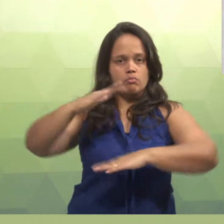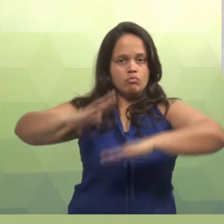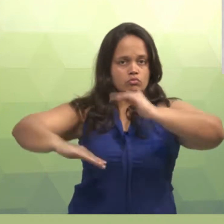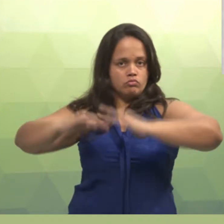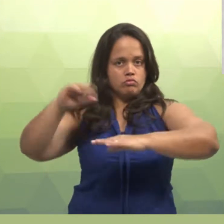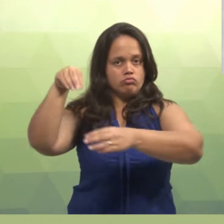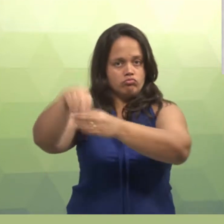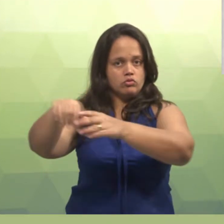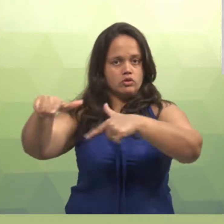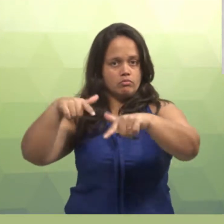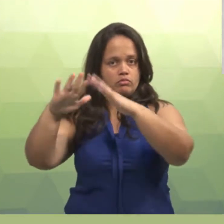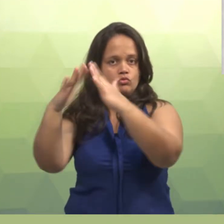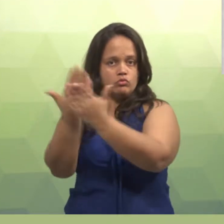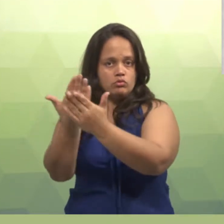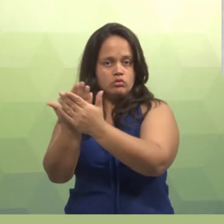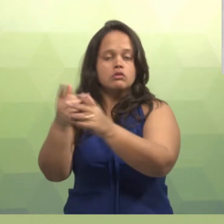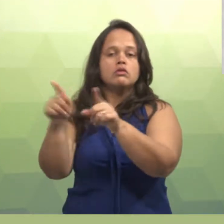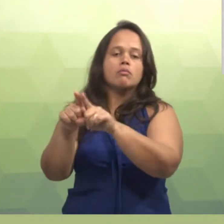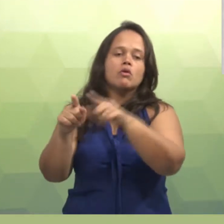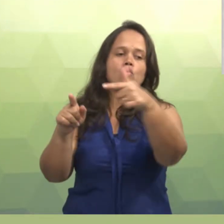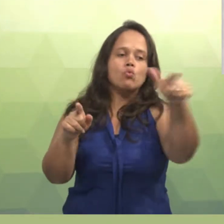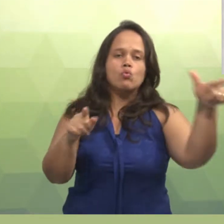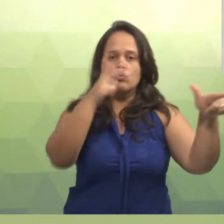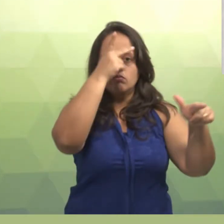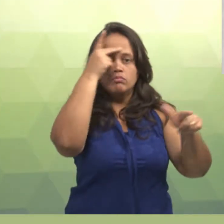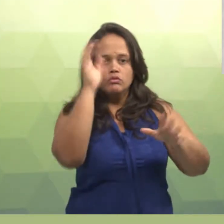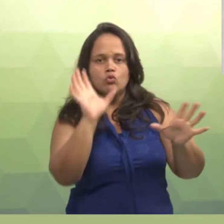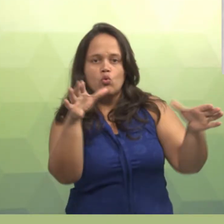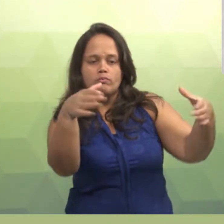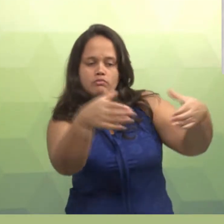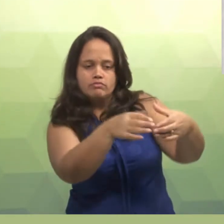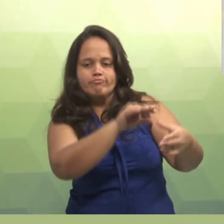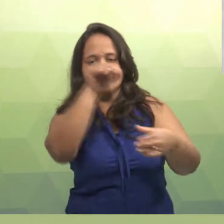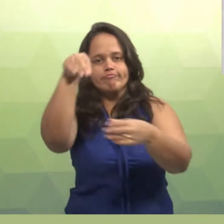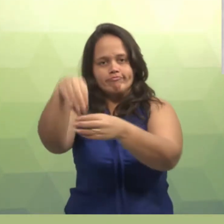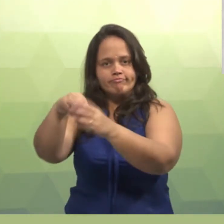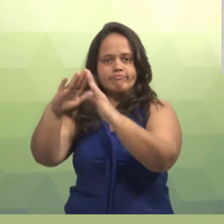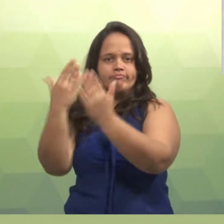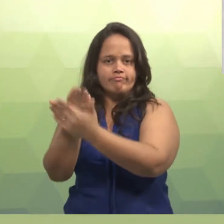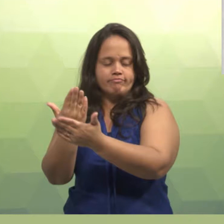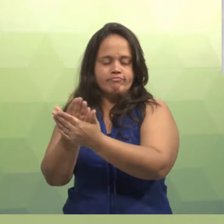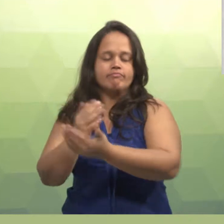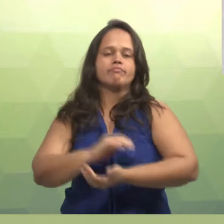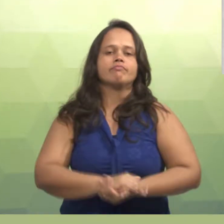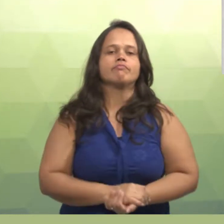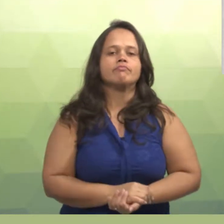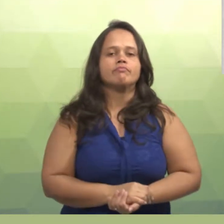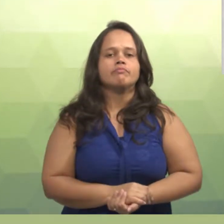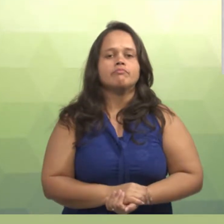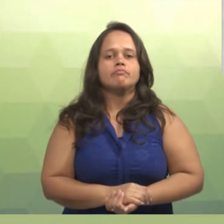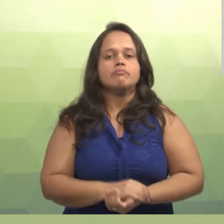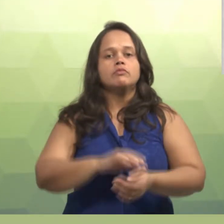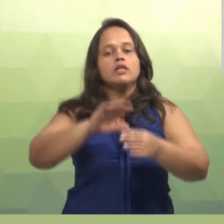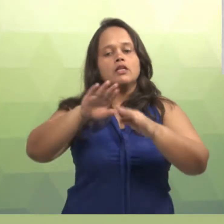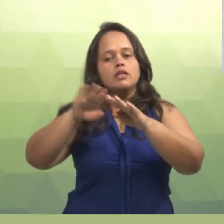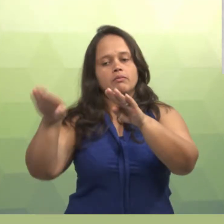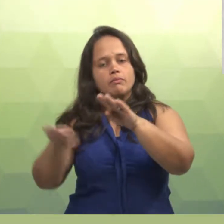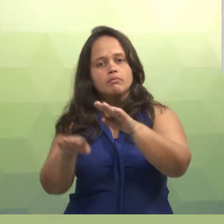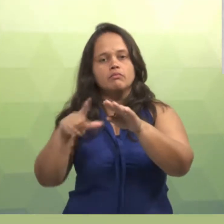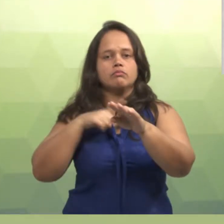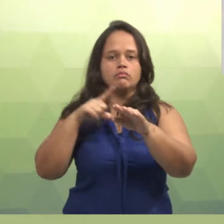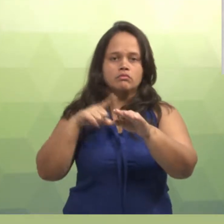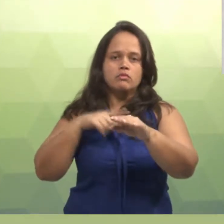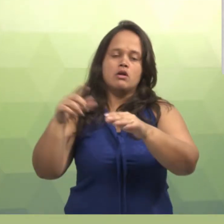por profissionais em exercício na escola e por representantes da comunidade atendida pela escola. Subordinados